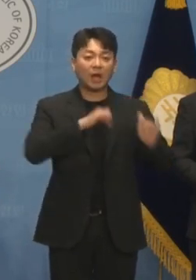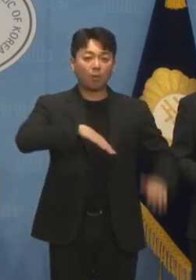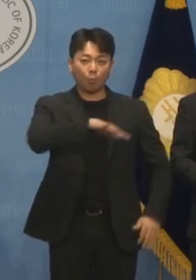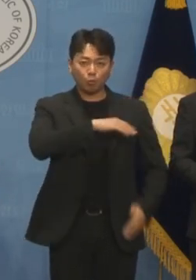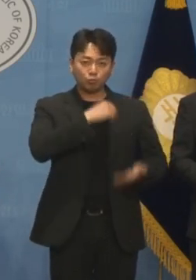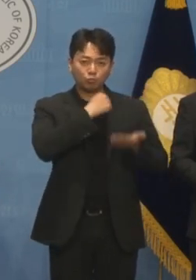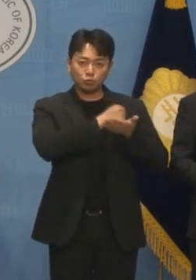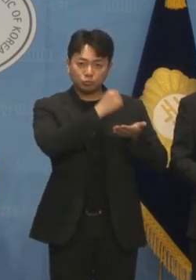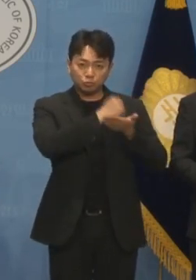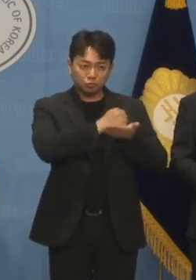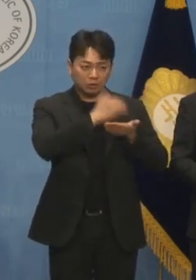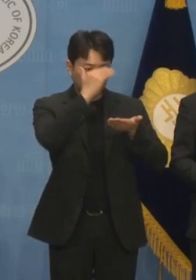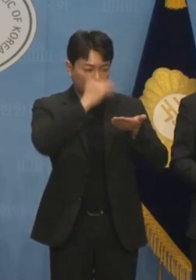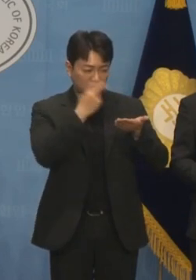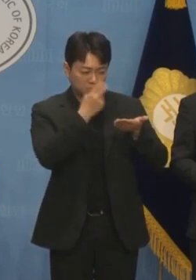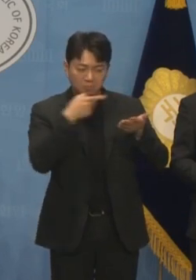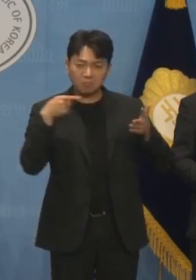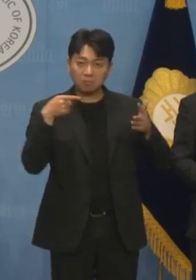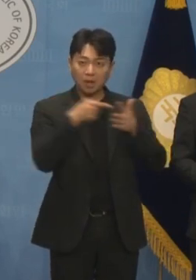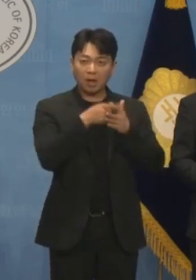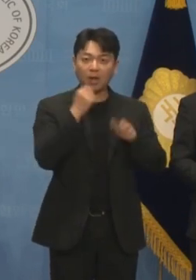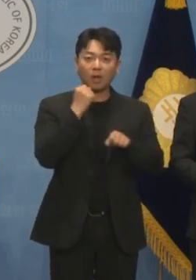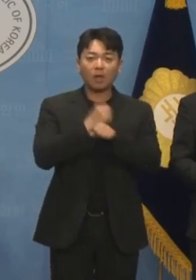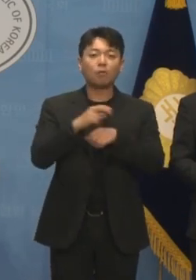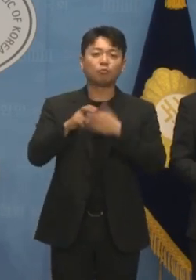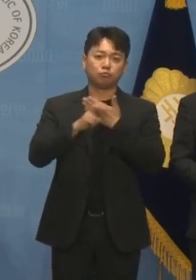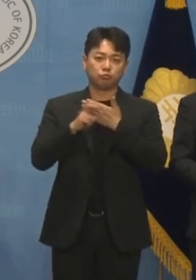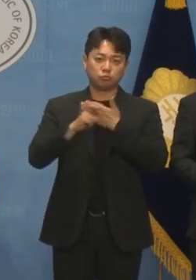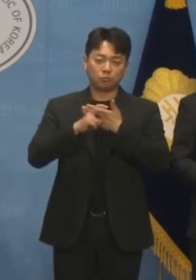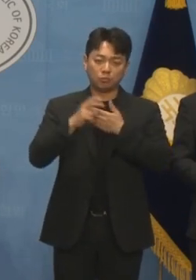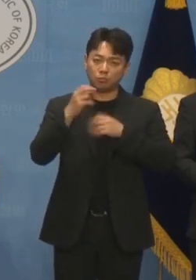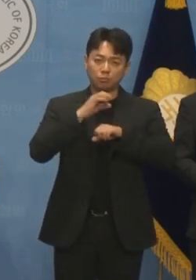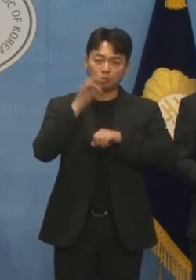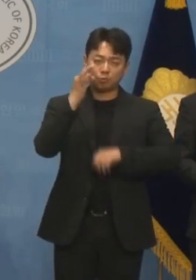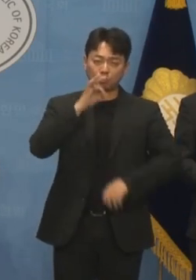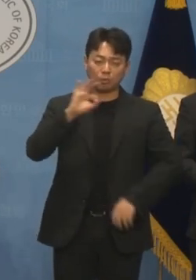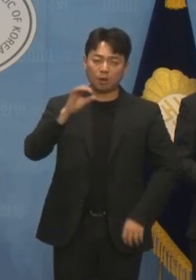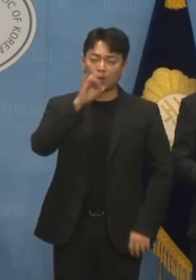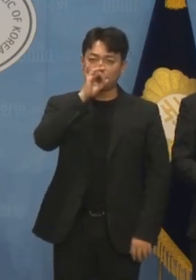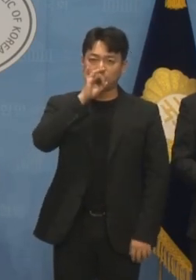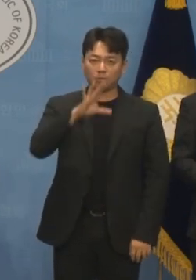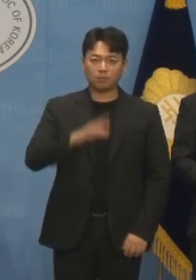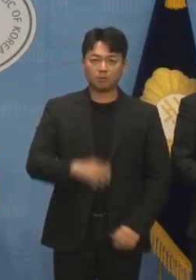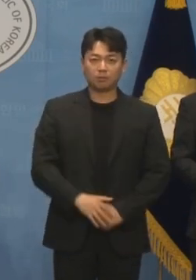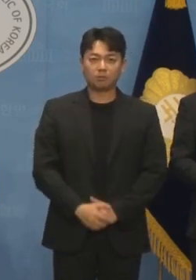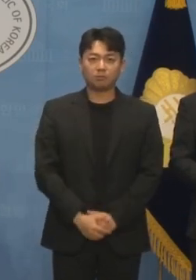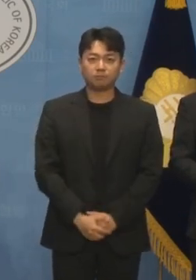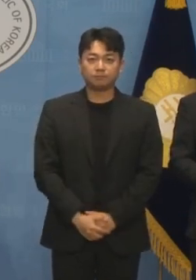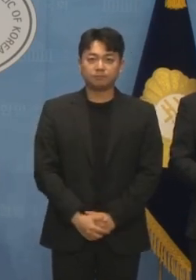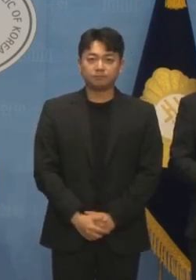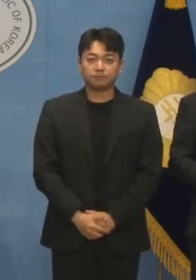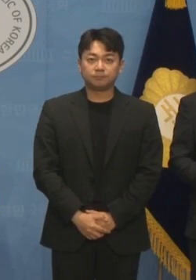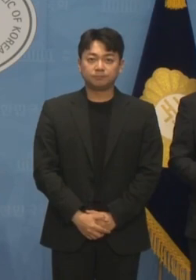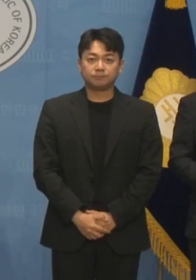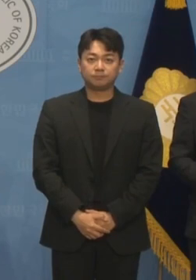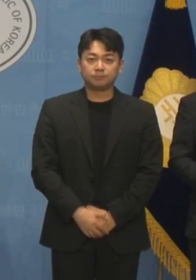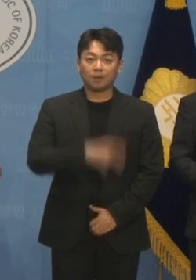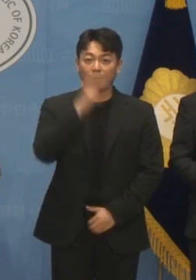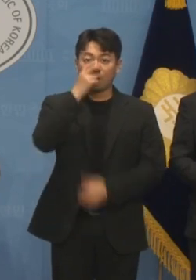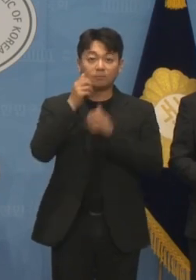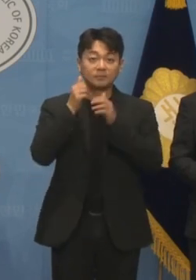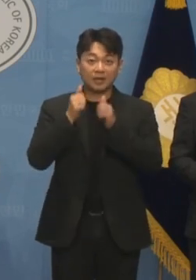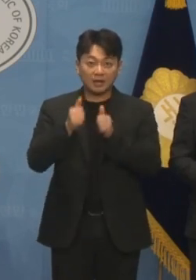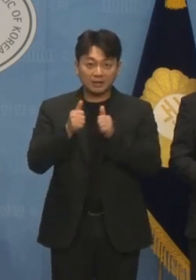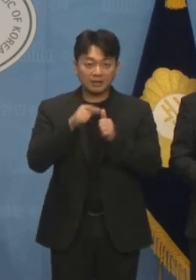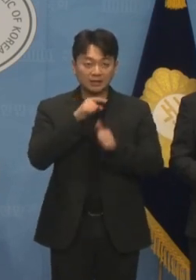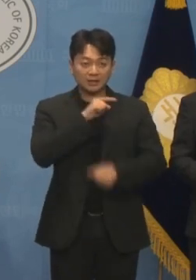무차별 차를 용납할 수 없습니다 정치검찰이 려 달려들면 수사대상에